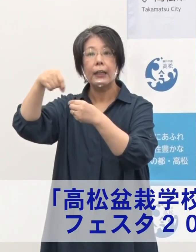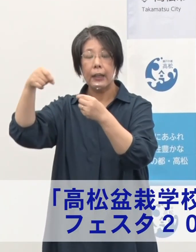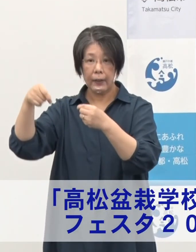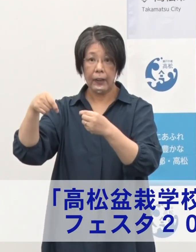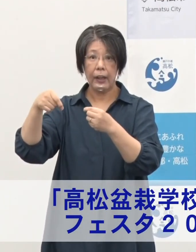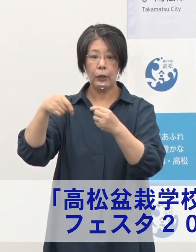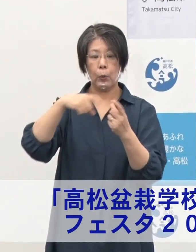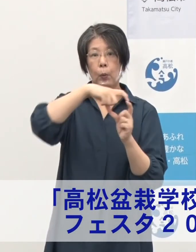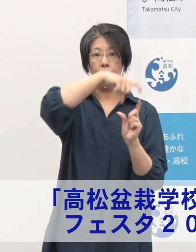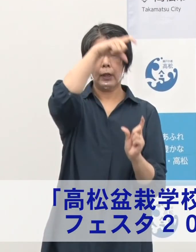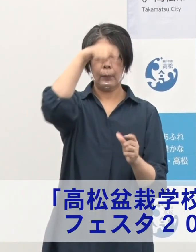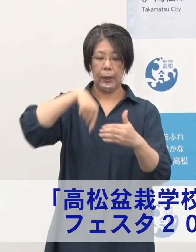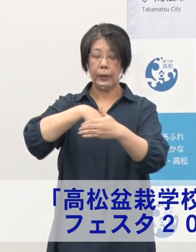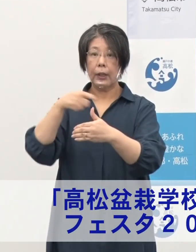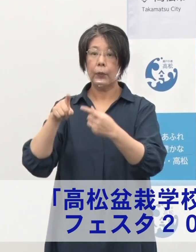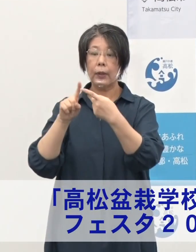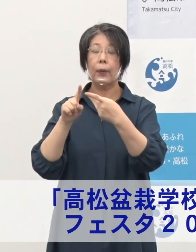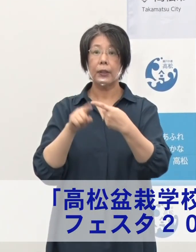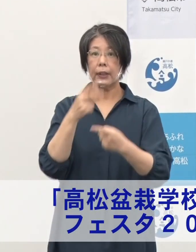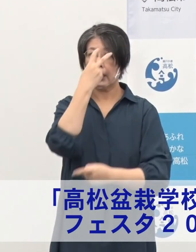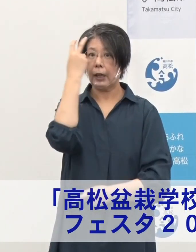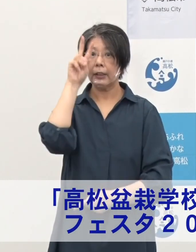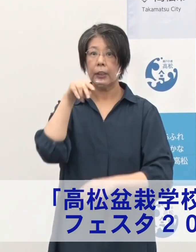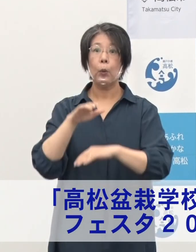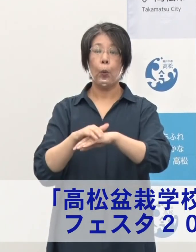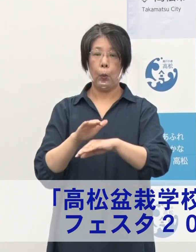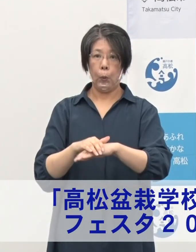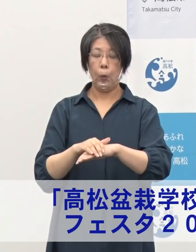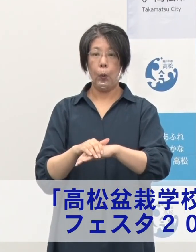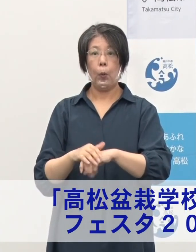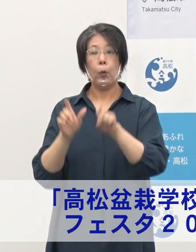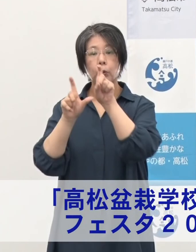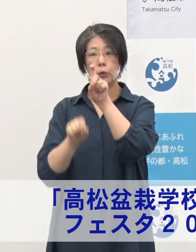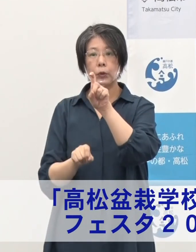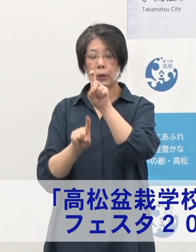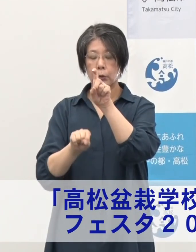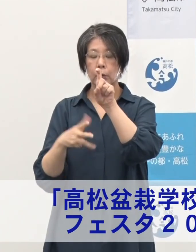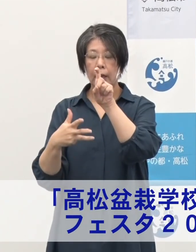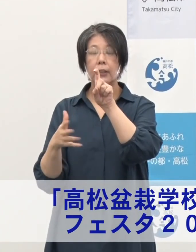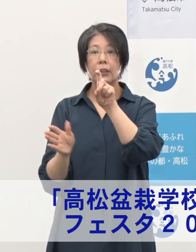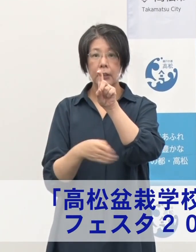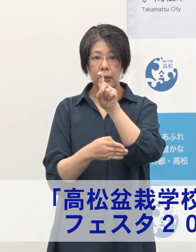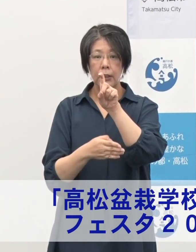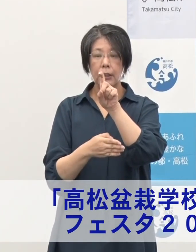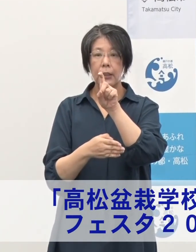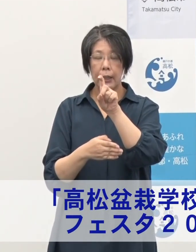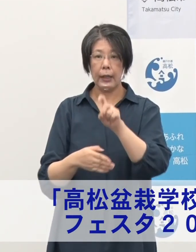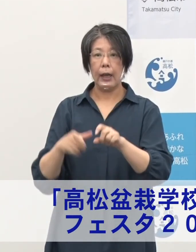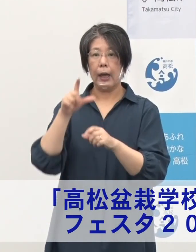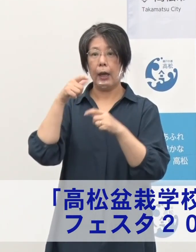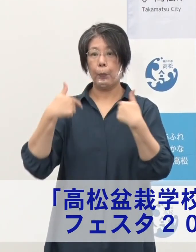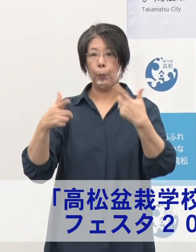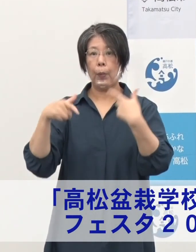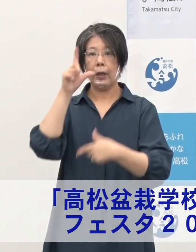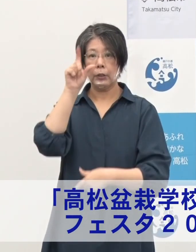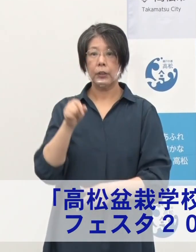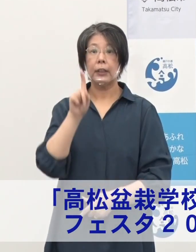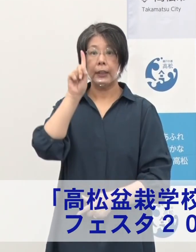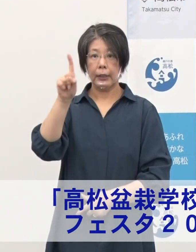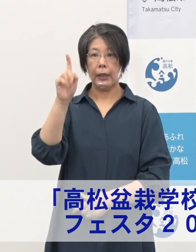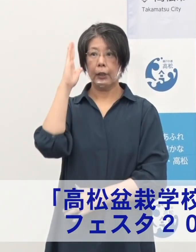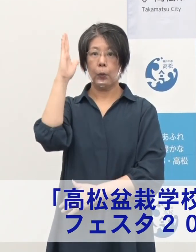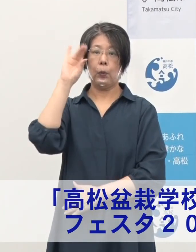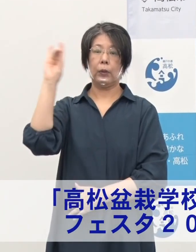管理方法やにつきまして10月の18日の日曜日から毎月1回講義を行って